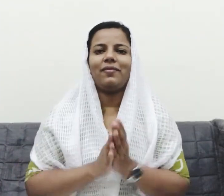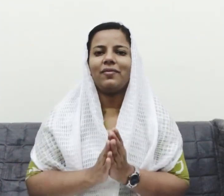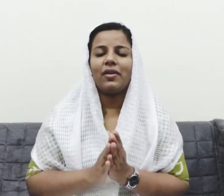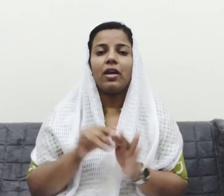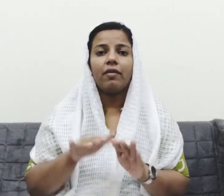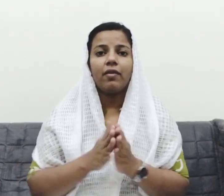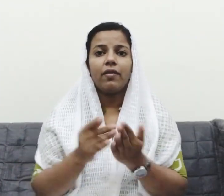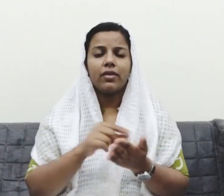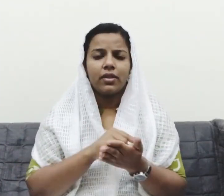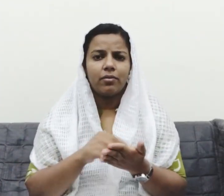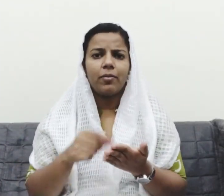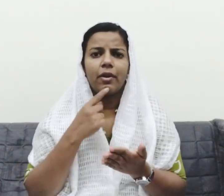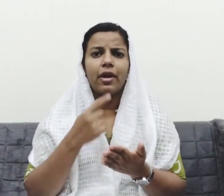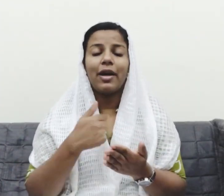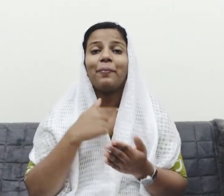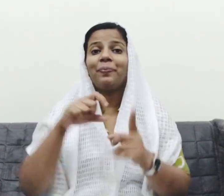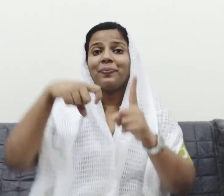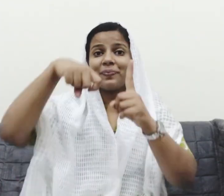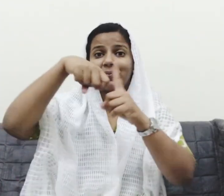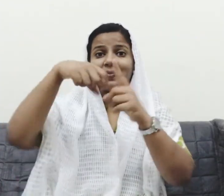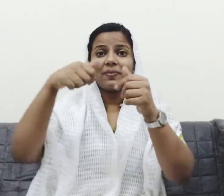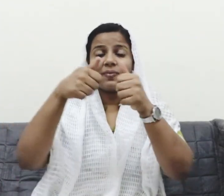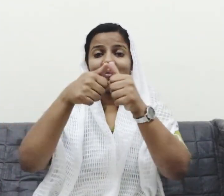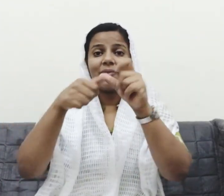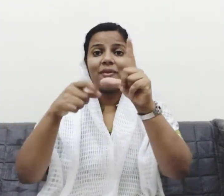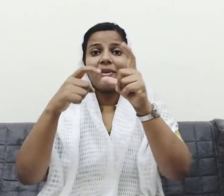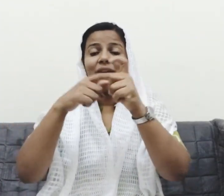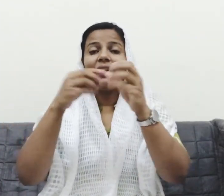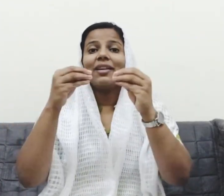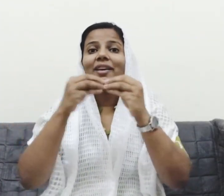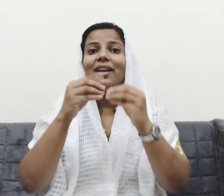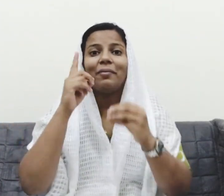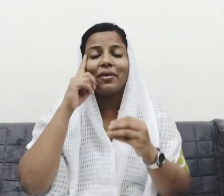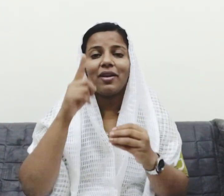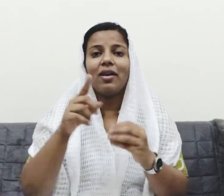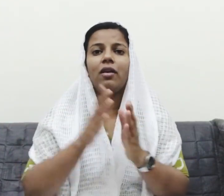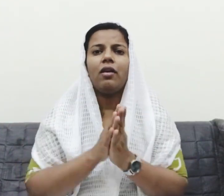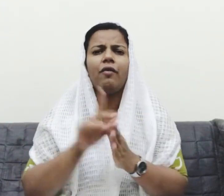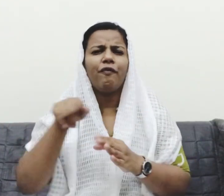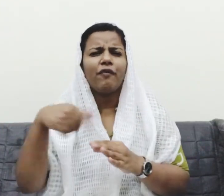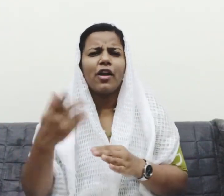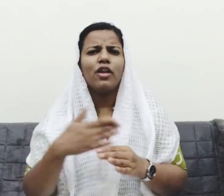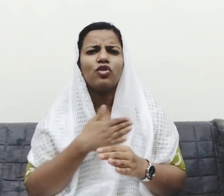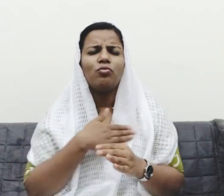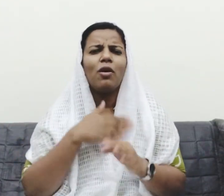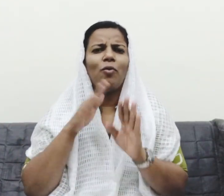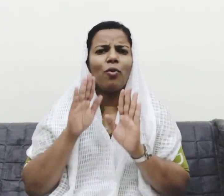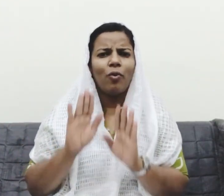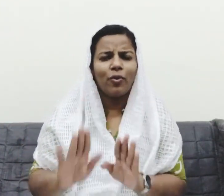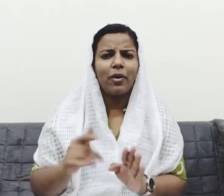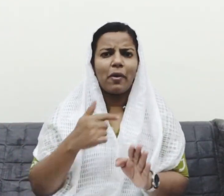Numbers 14:24 ഇവിടെ പറയുന്നു, എന്റെ ദാസനായ കാലേബോ അവന് വേറൊരു സ്വഭാവമുള്ളത് കൊണ്ടും എന്നെ